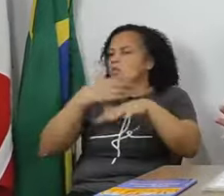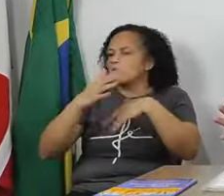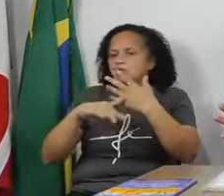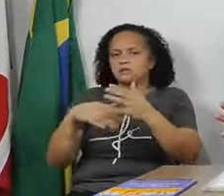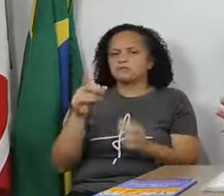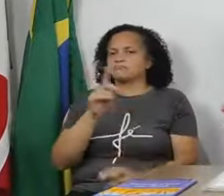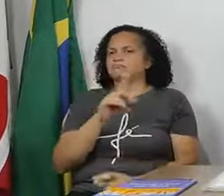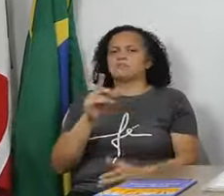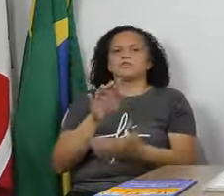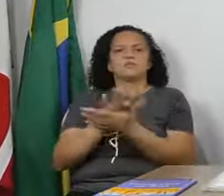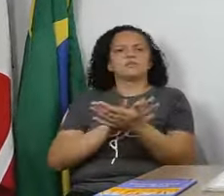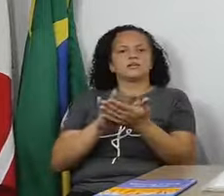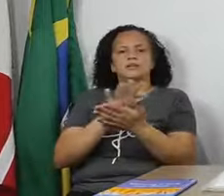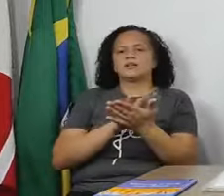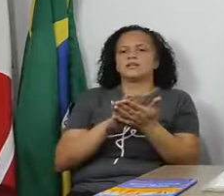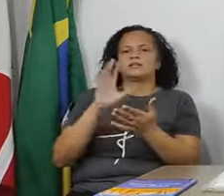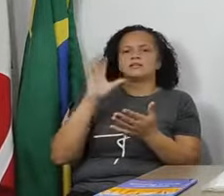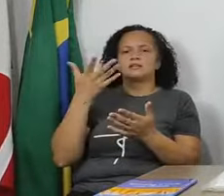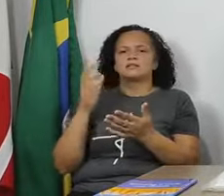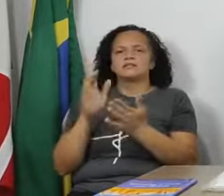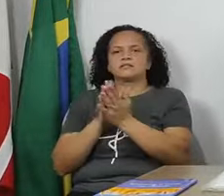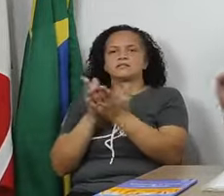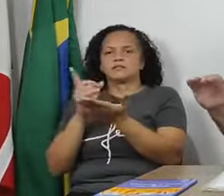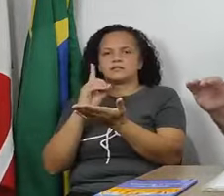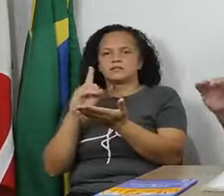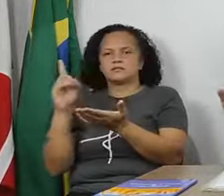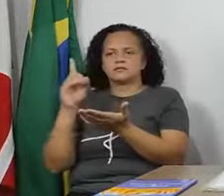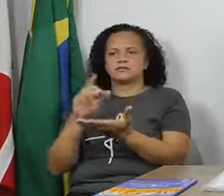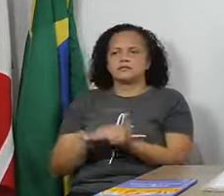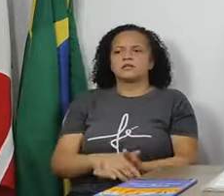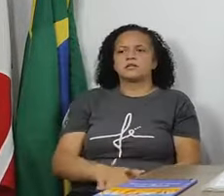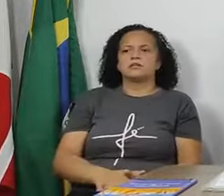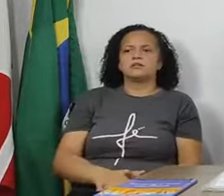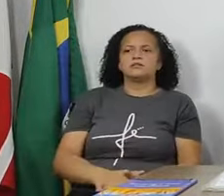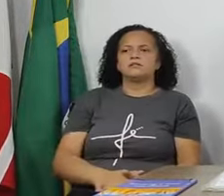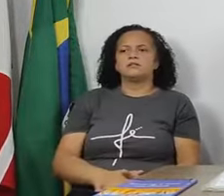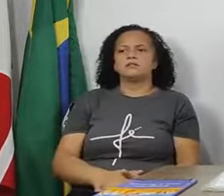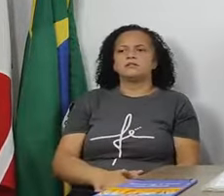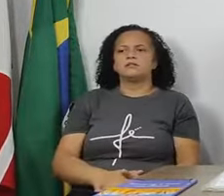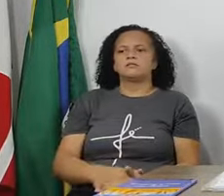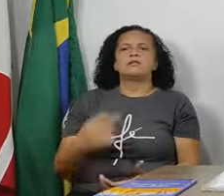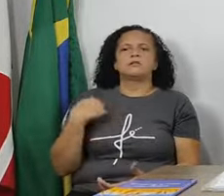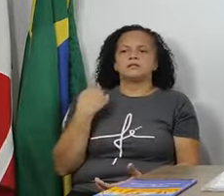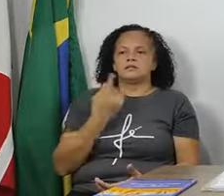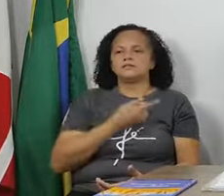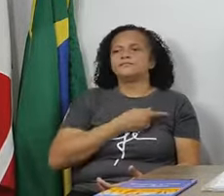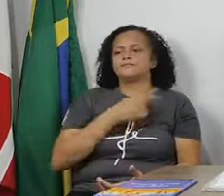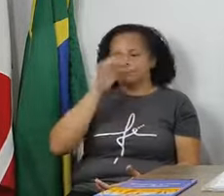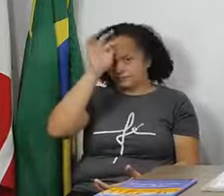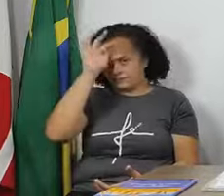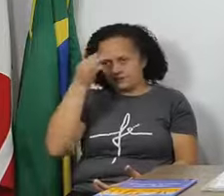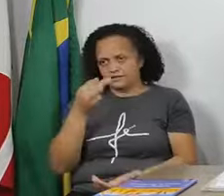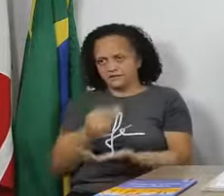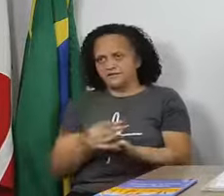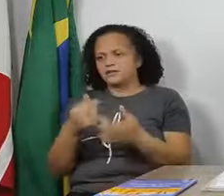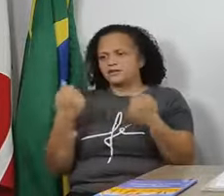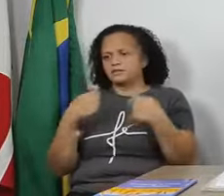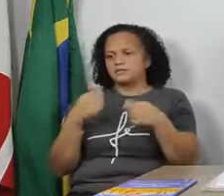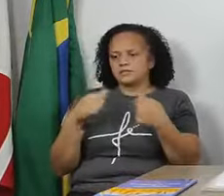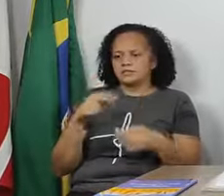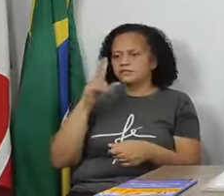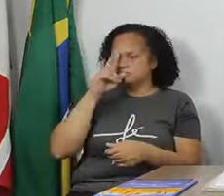terra. A palavra de Deus, ela é sempre a mesma, e a nossa fé deve estar edificada, deve